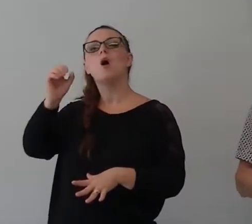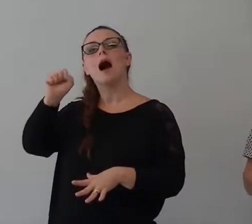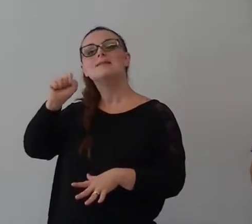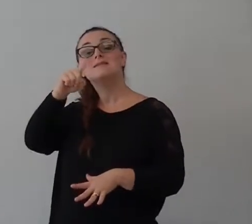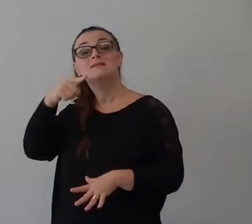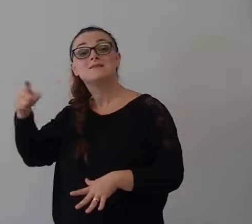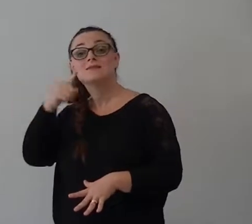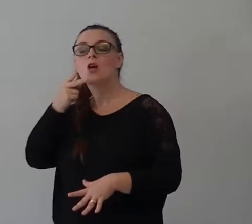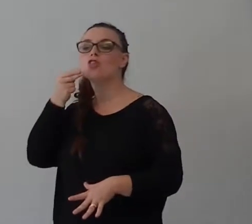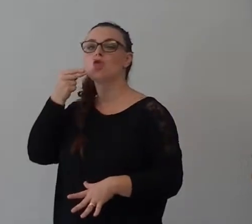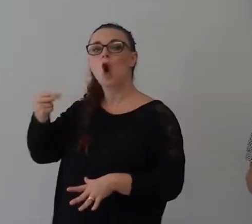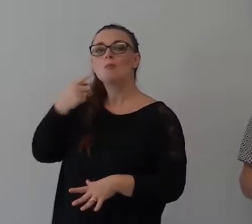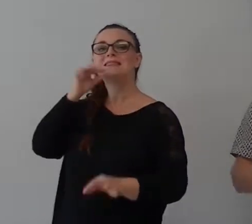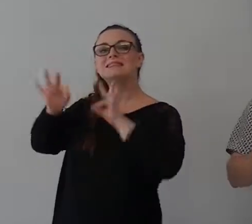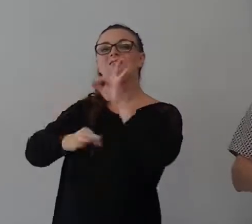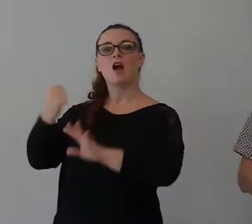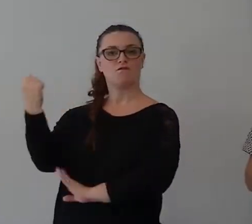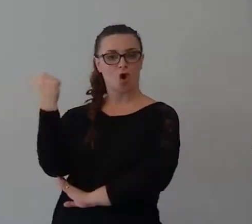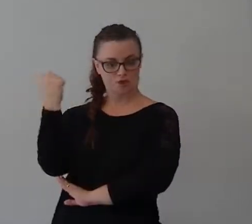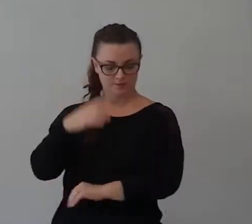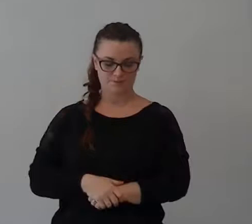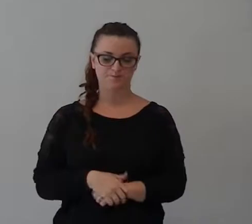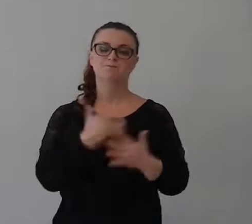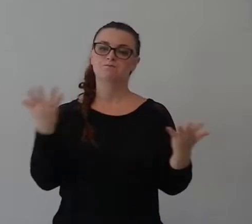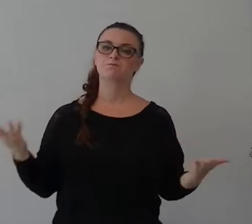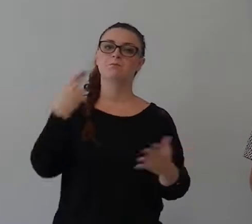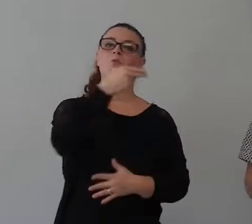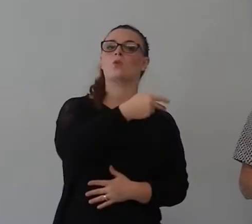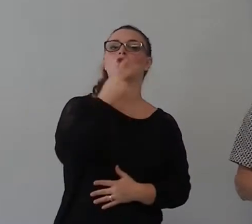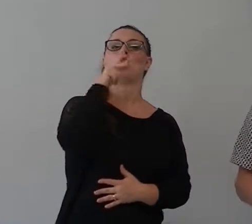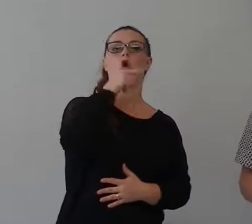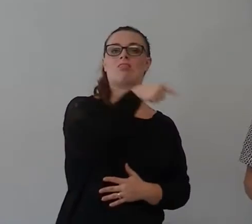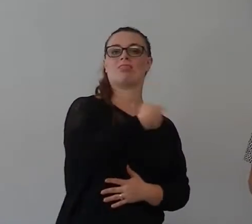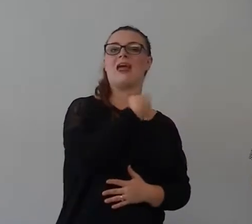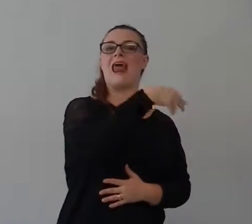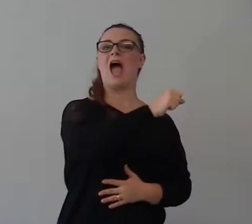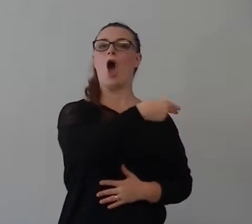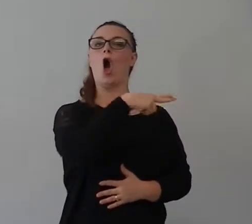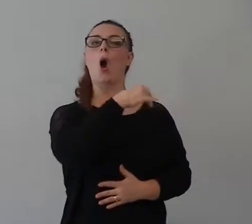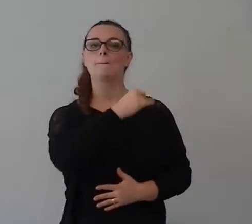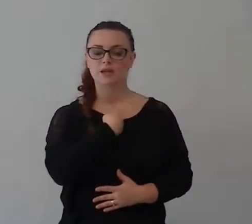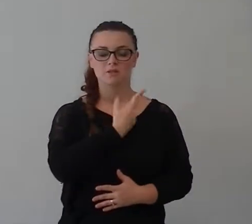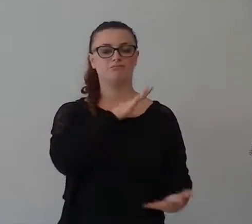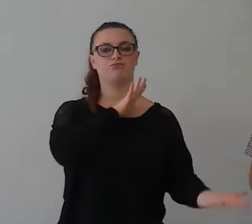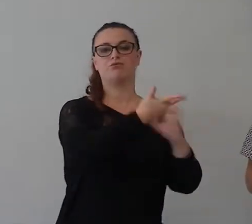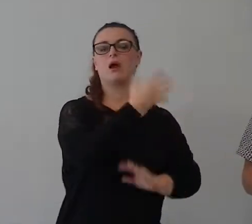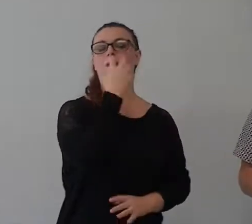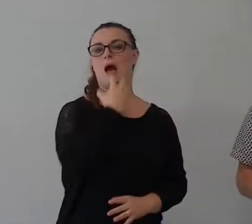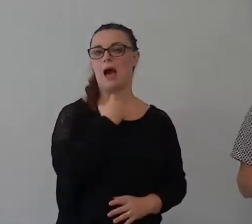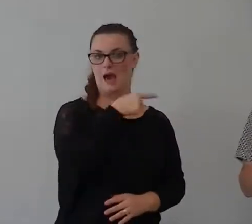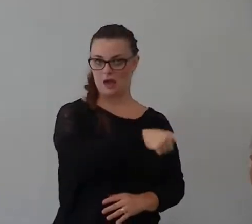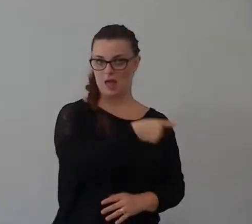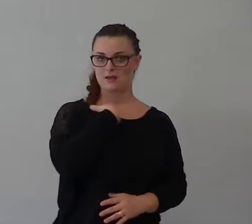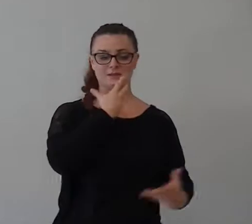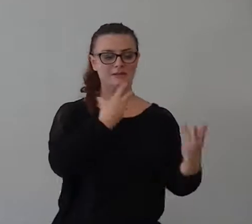una donna dolce, Naomi, che è diventata amara, in compagnia